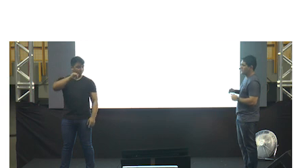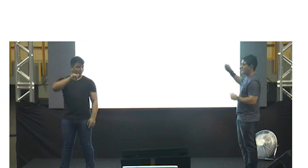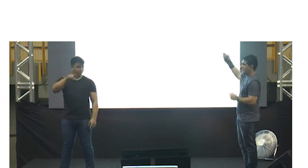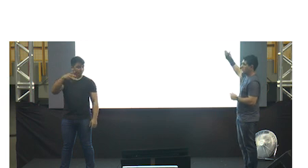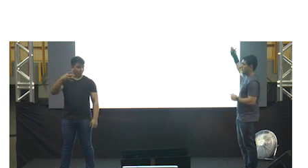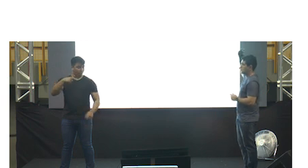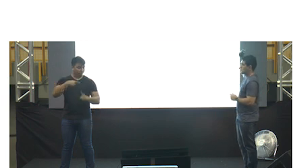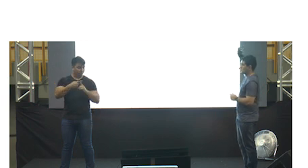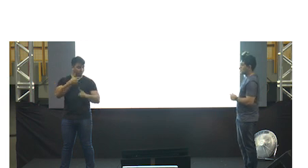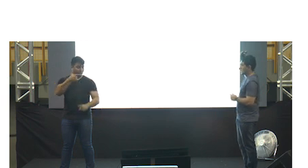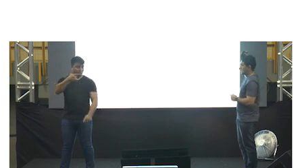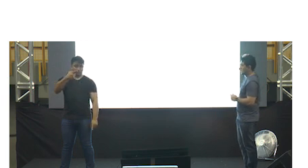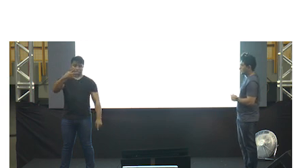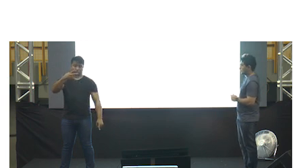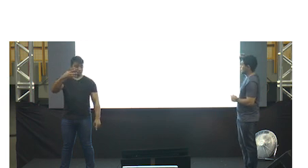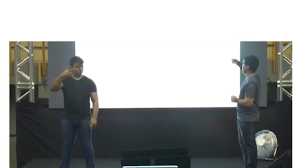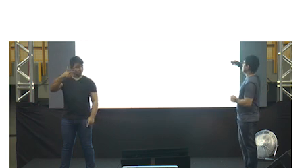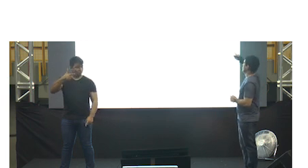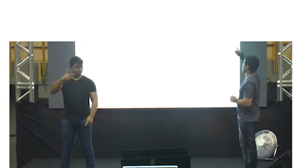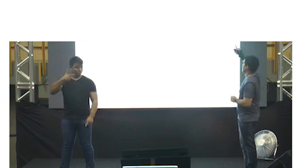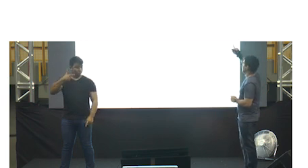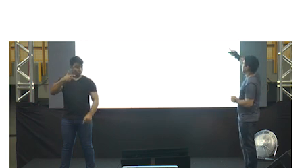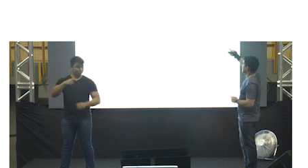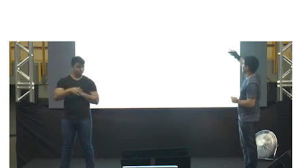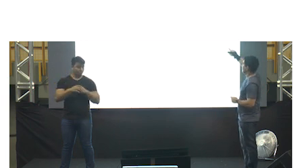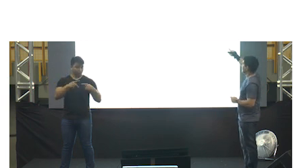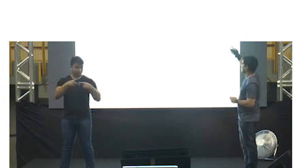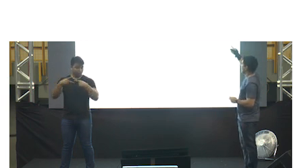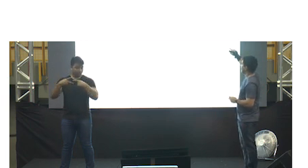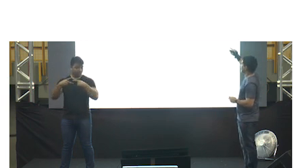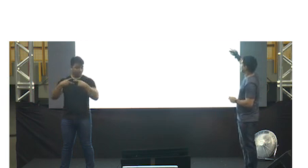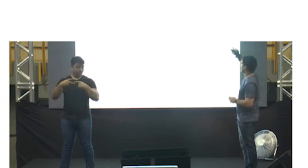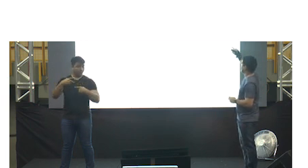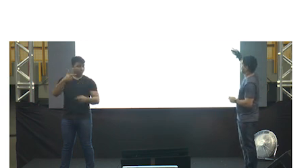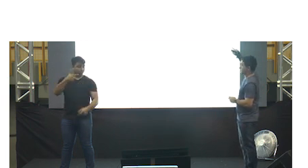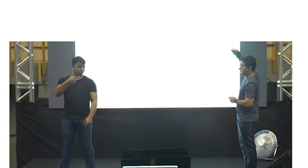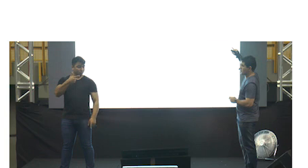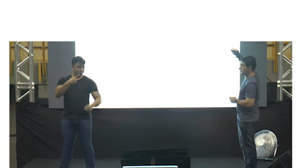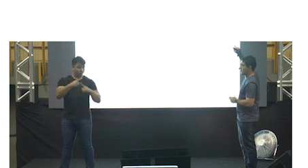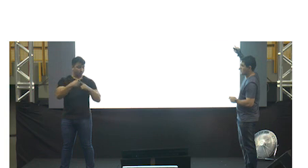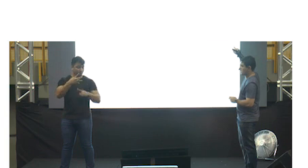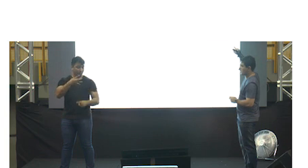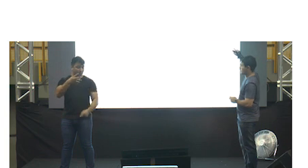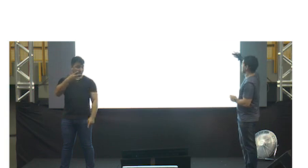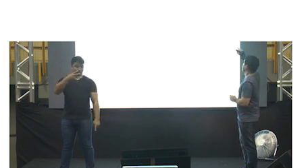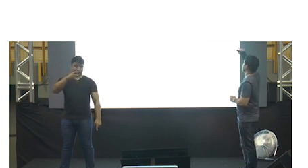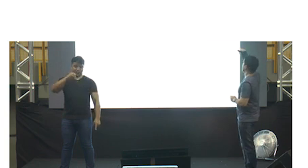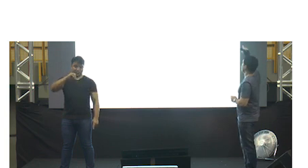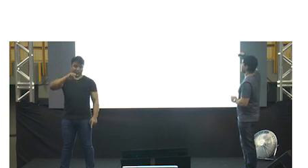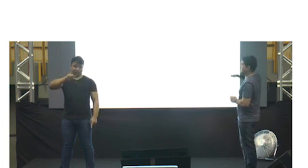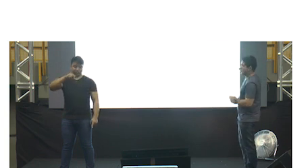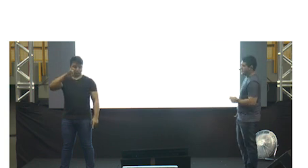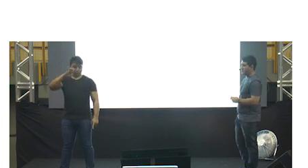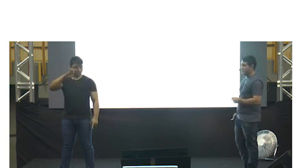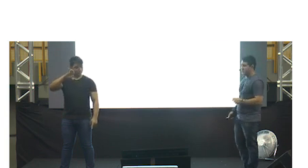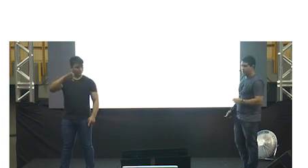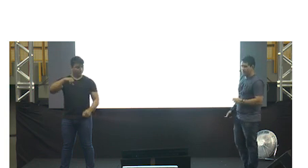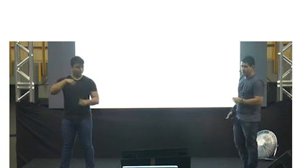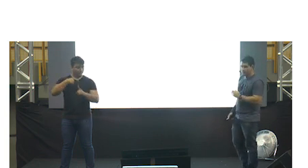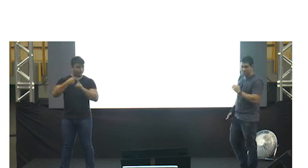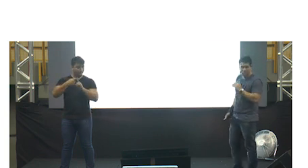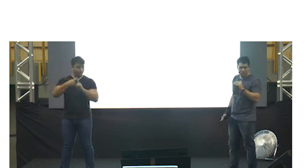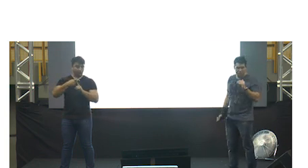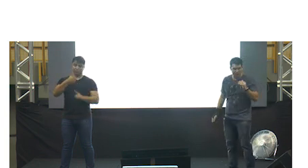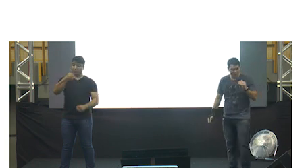242, produto, agora tu olhou o produto, 2 vezes 430,9 mais